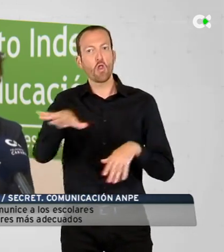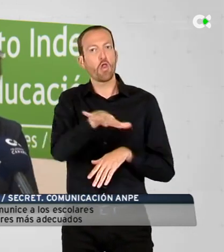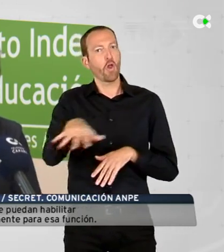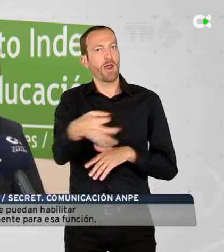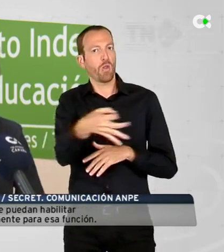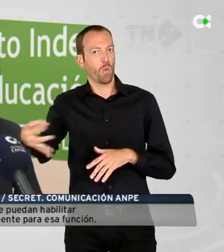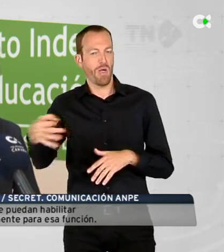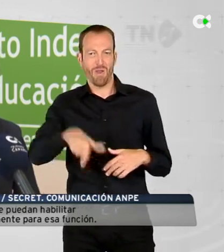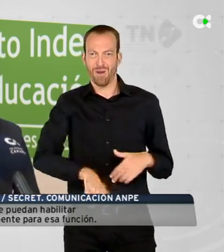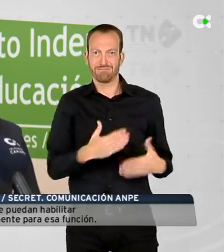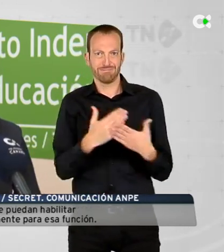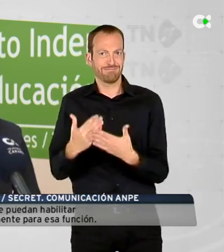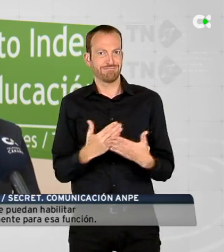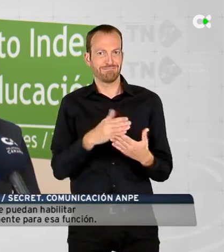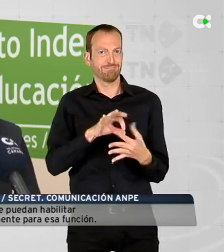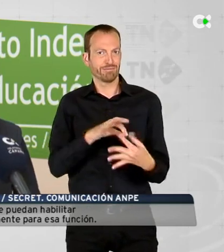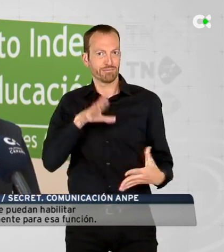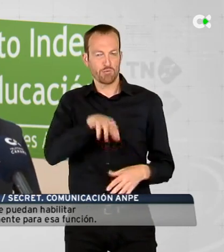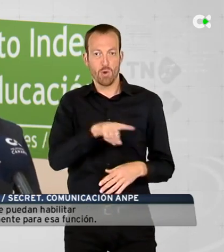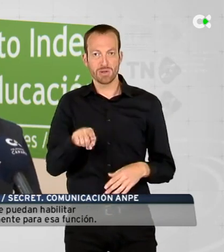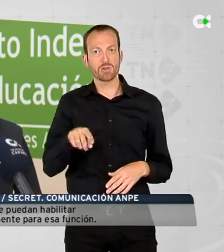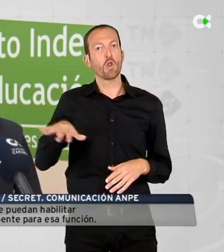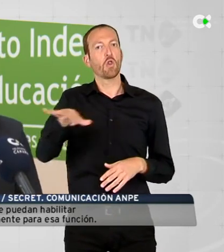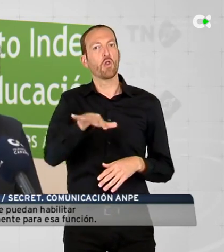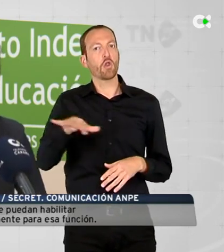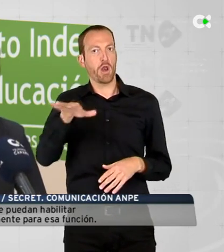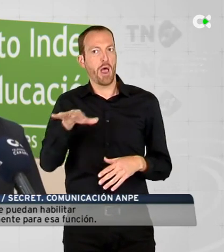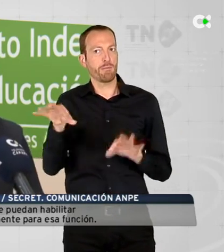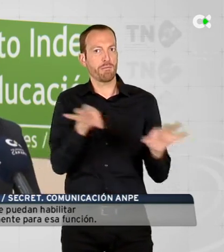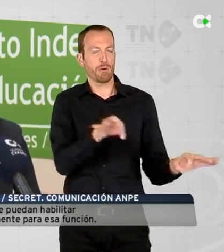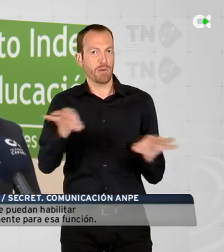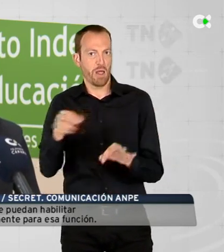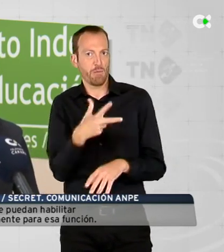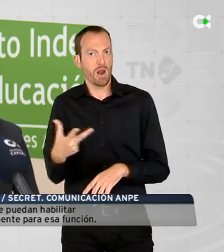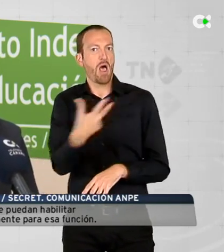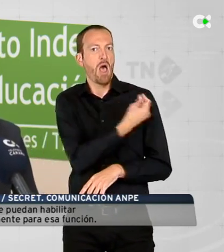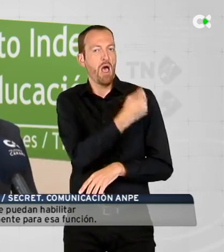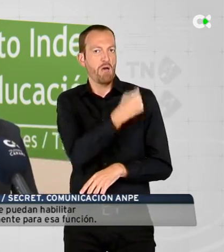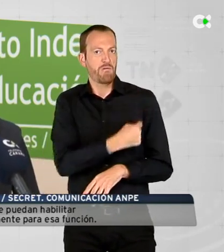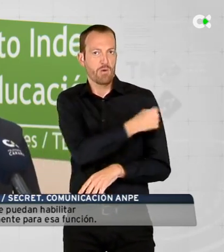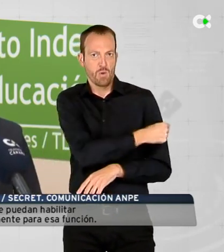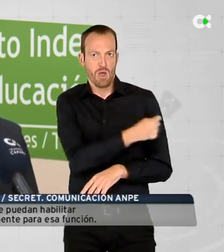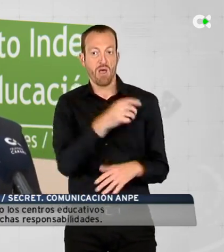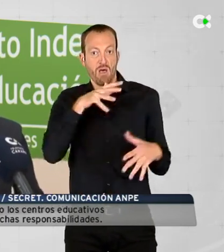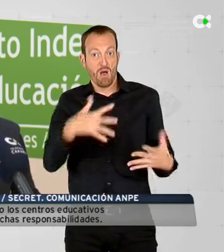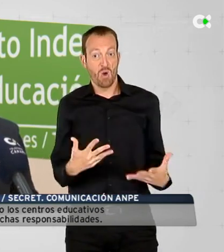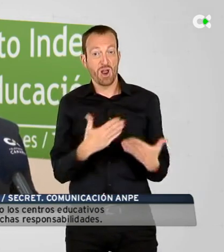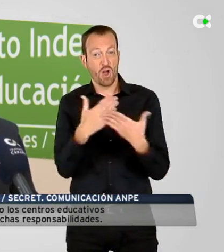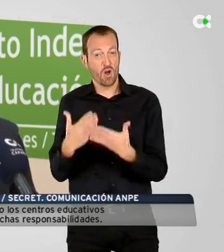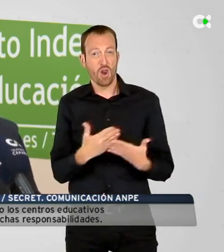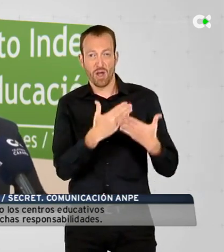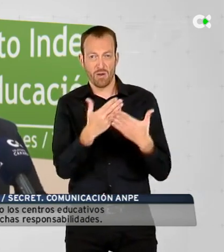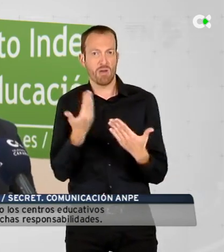adecuados que se puedan habilitar sanitariamente para esa función ahora mismo los centros